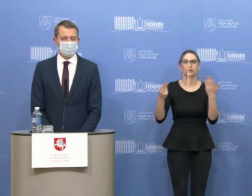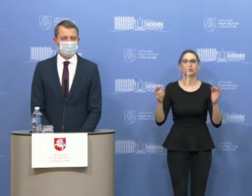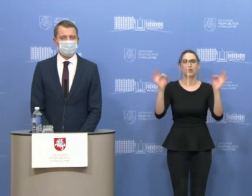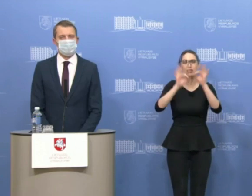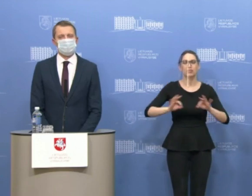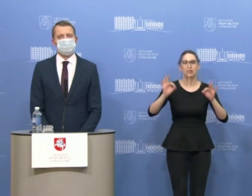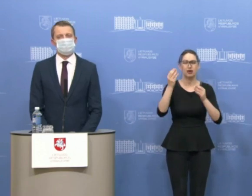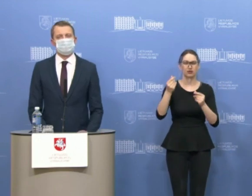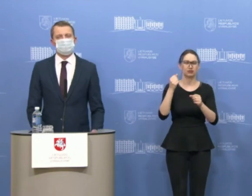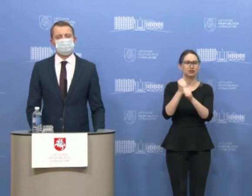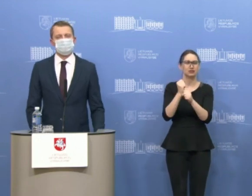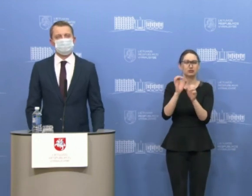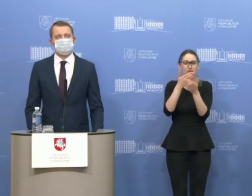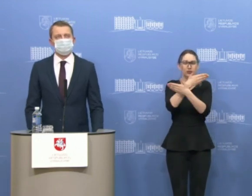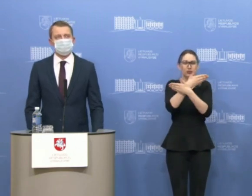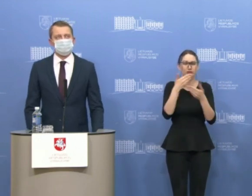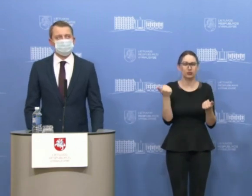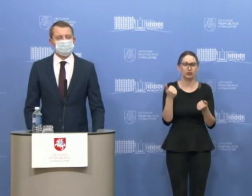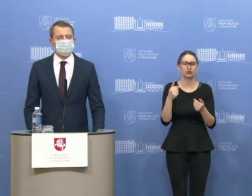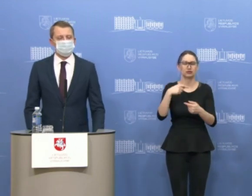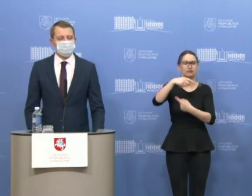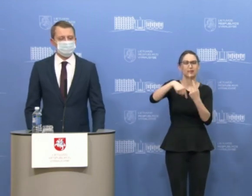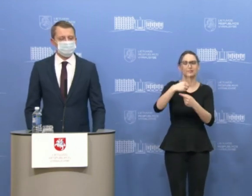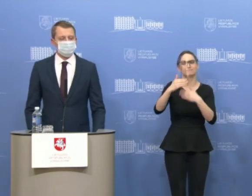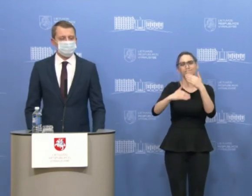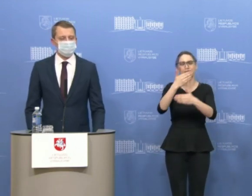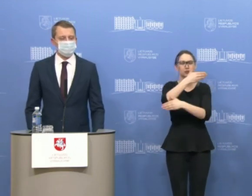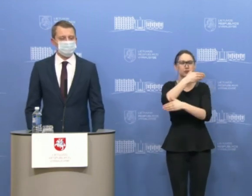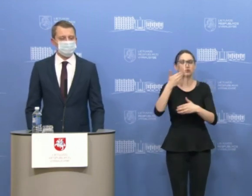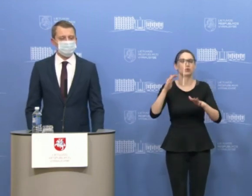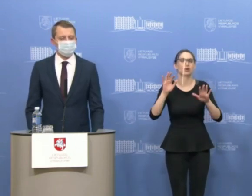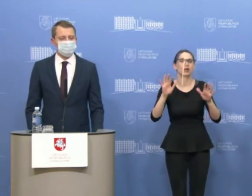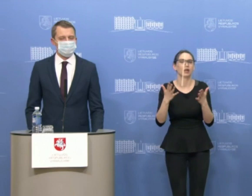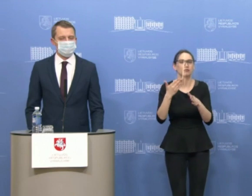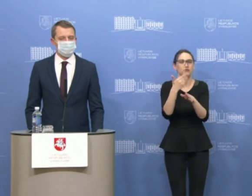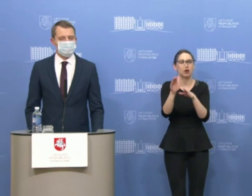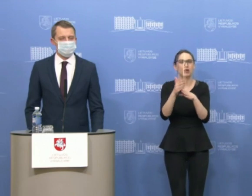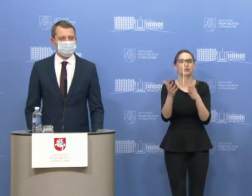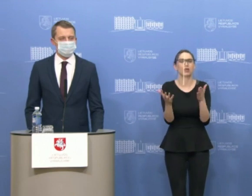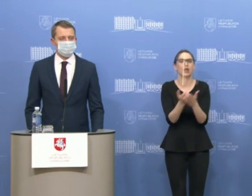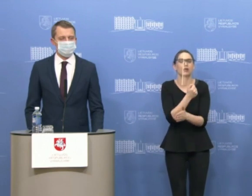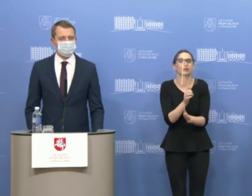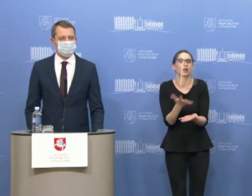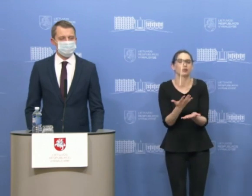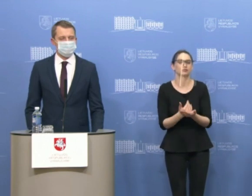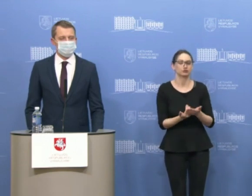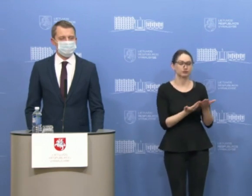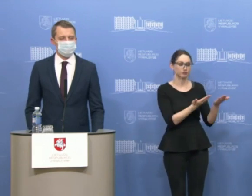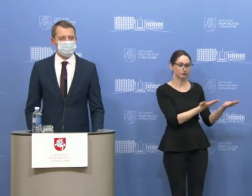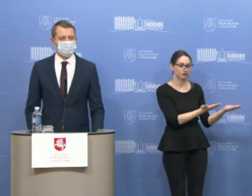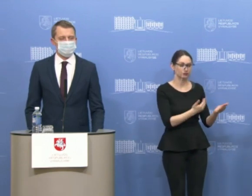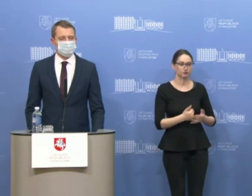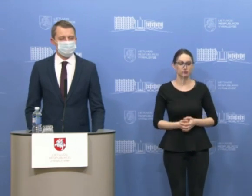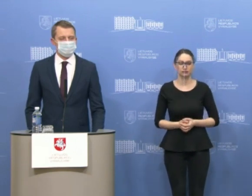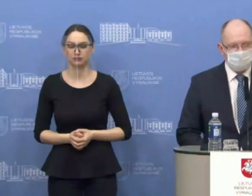finansinių paėgumų neturi. Ar kokiomis sąlygomis jos kadės gauti tas paskolos? Tikslių